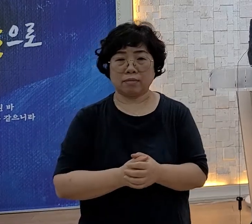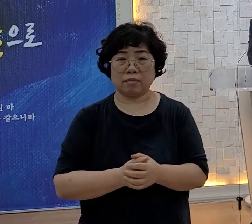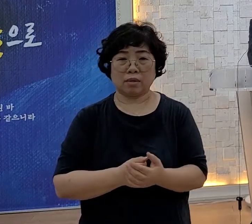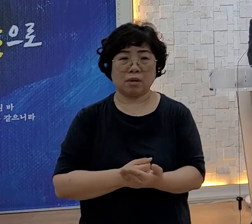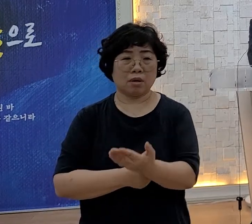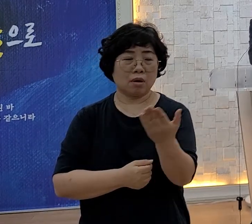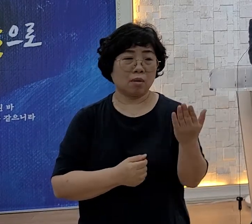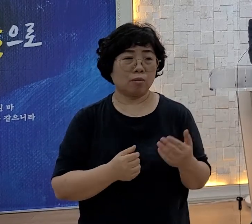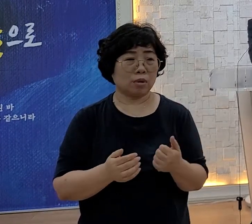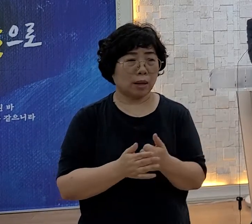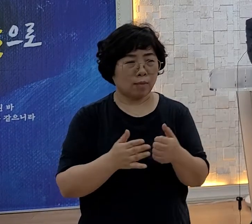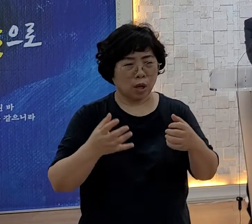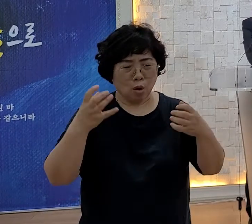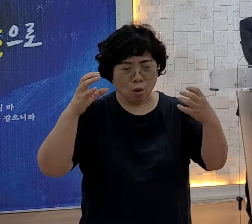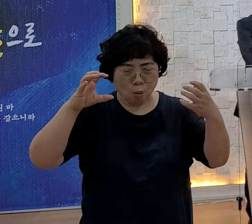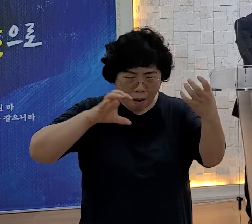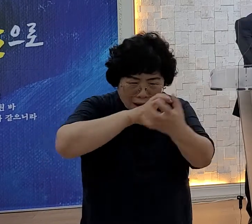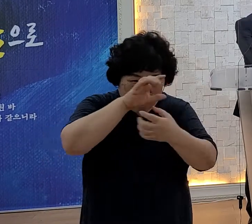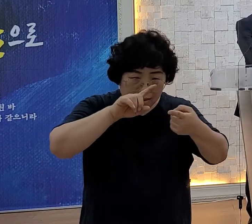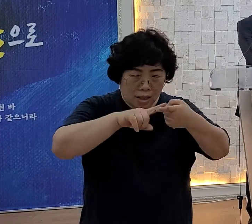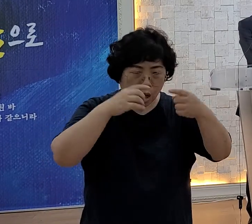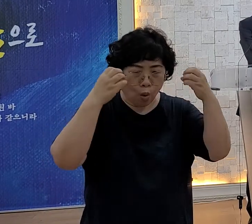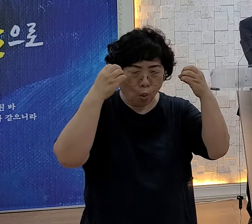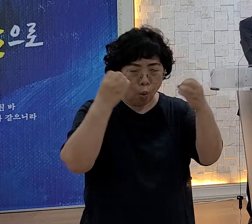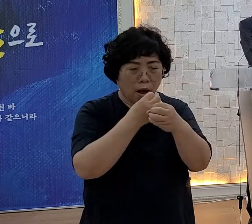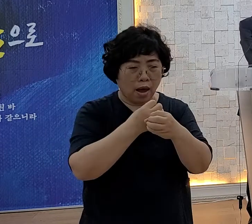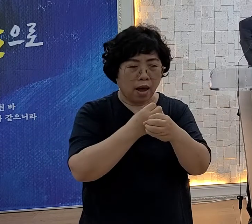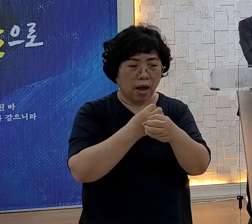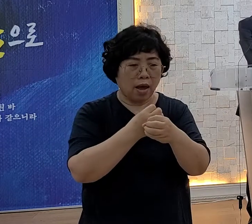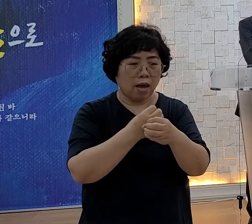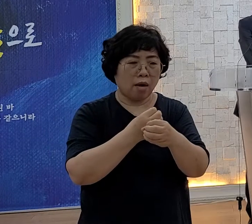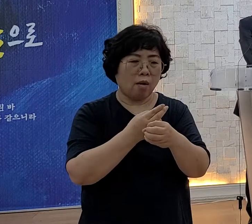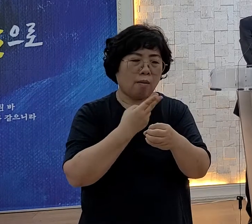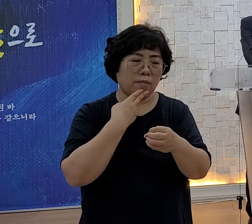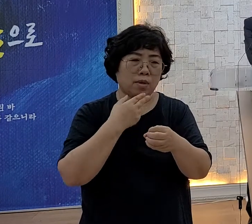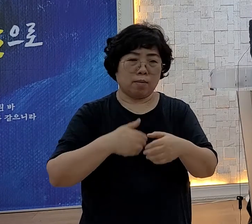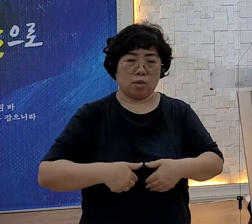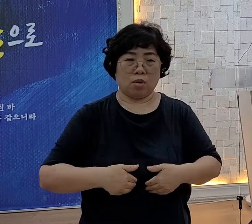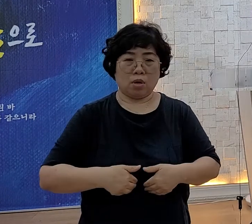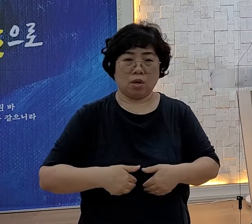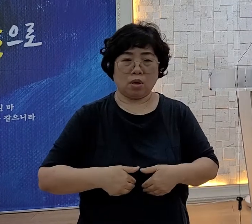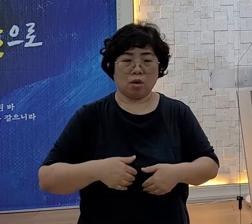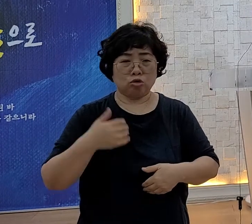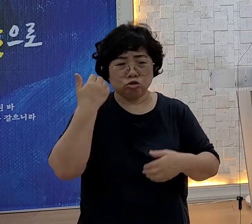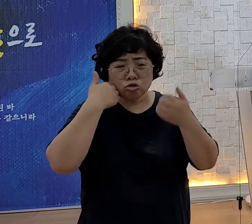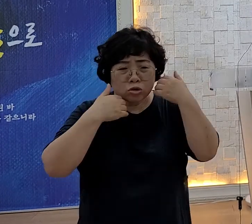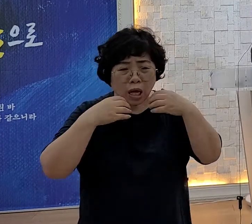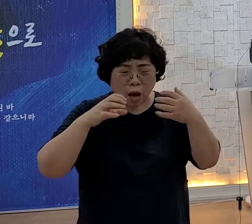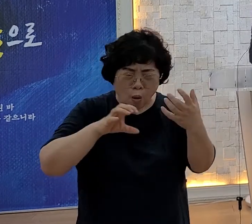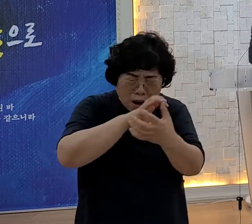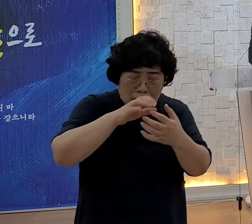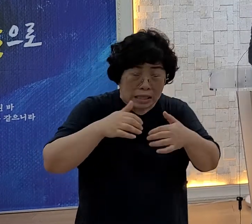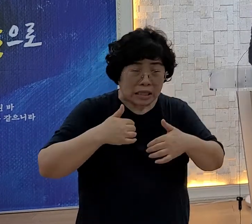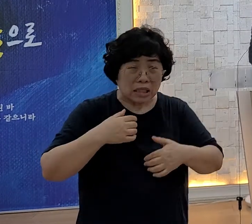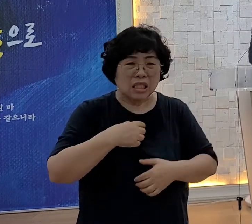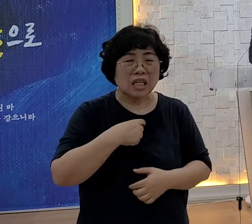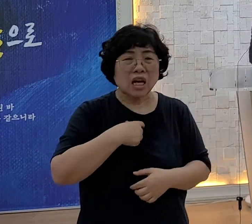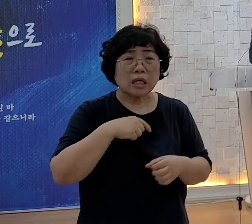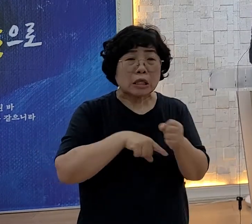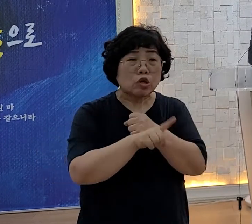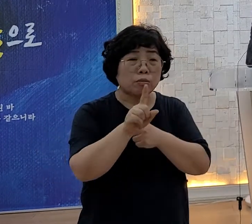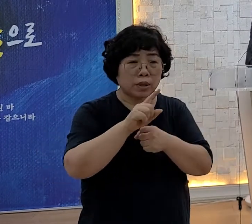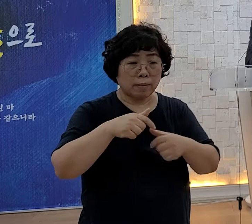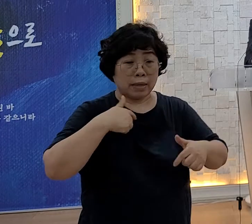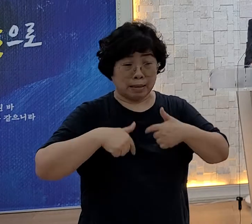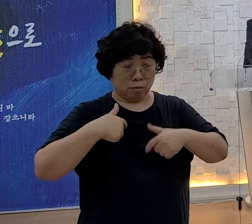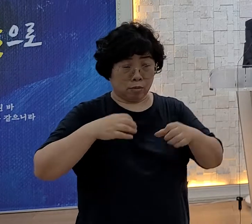절대 하면 안 돼요. 믿어도 우리에게 환난은 온다. 왜 다 싫어한다고요? 우리의 기쁨을 빼앗아갈 만큼